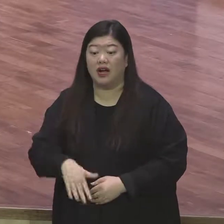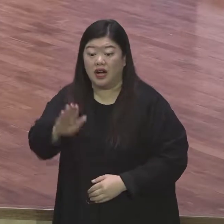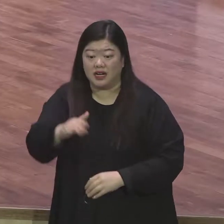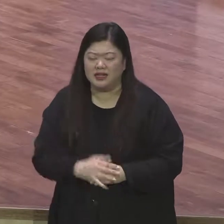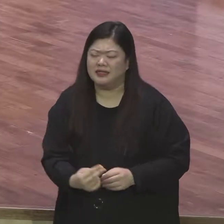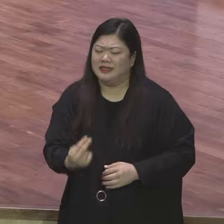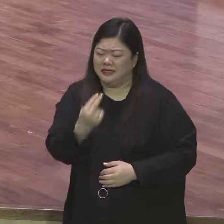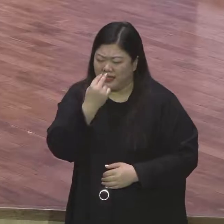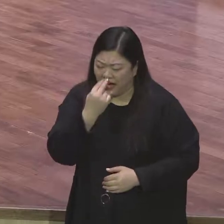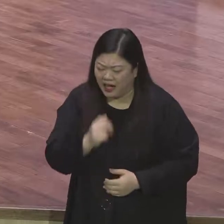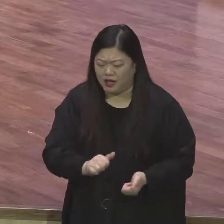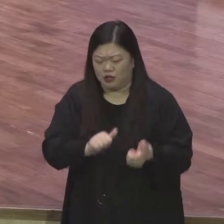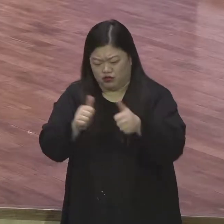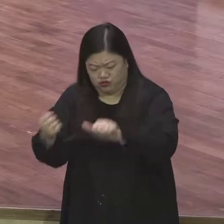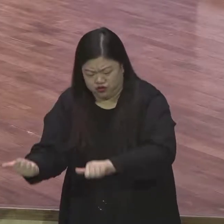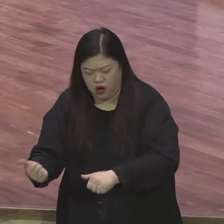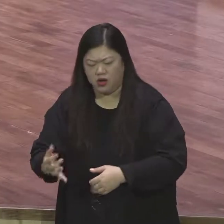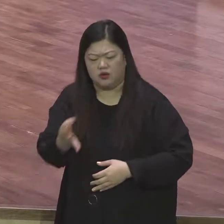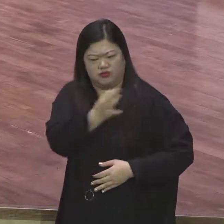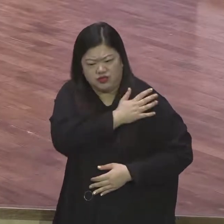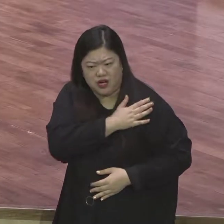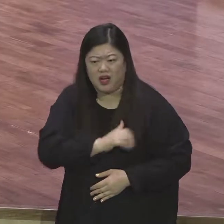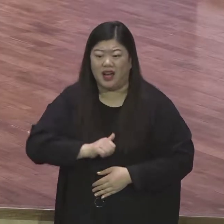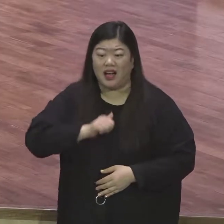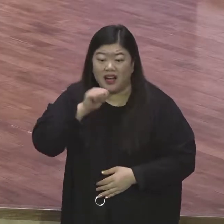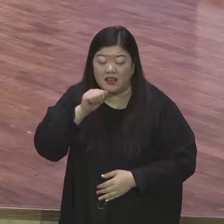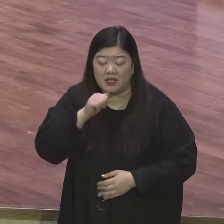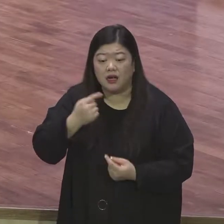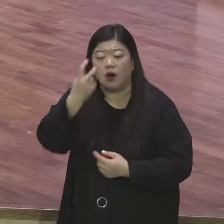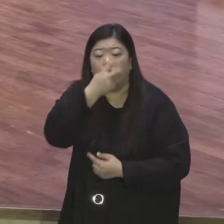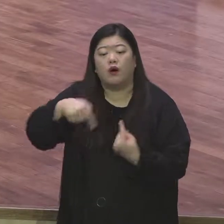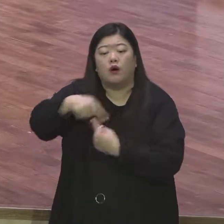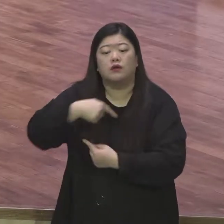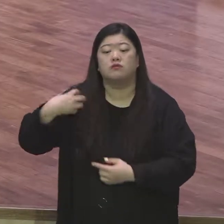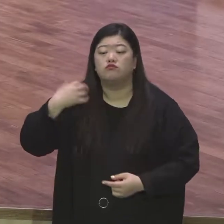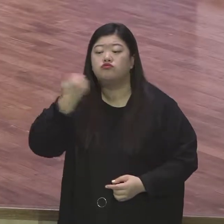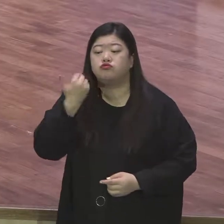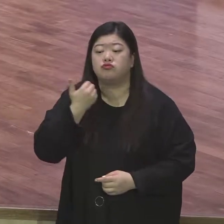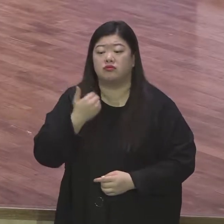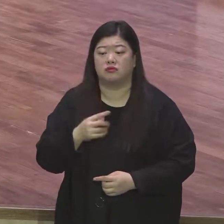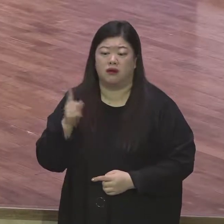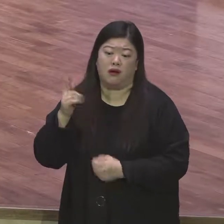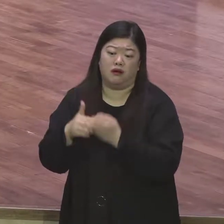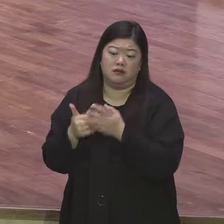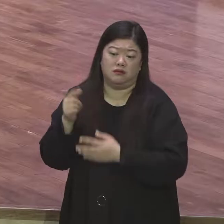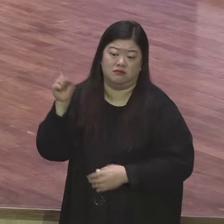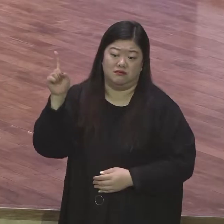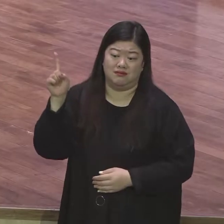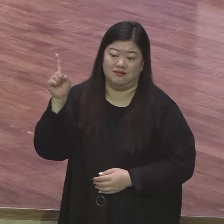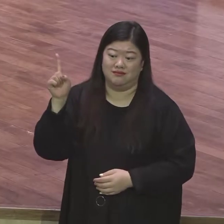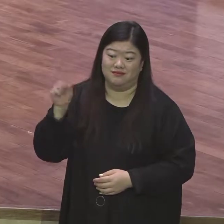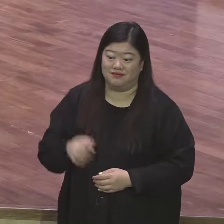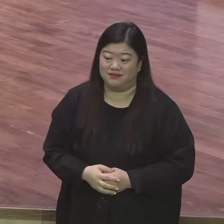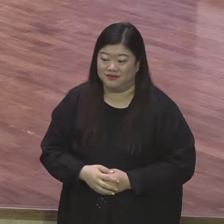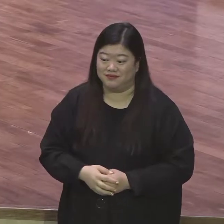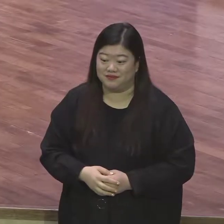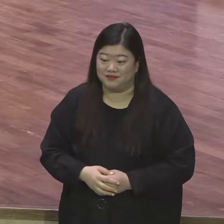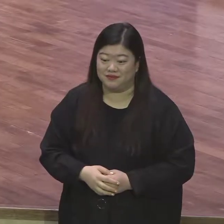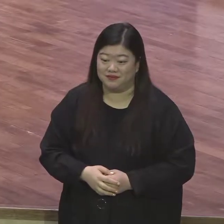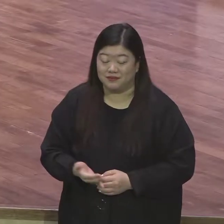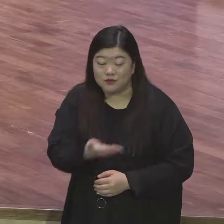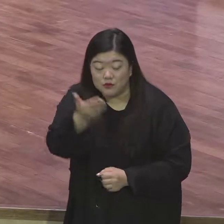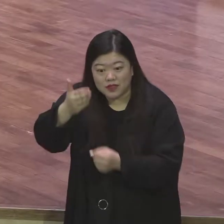주의 손에 있나이다. 아시겠어요? 성공 실패 주의 손에 있어요. 구원받은 하나님